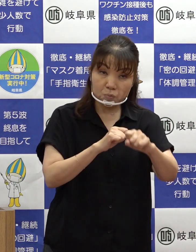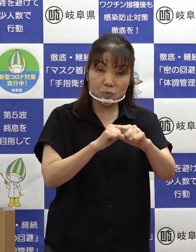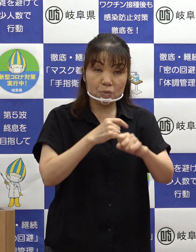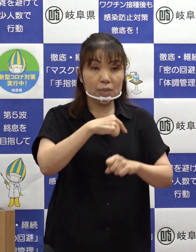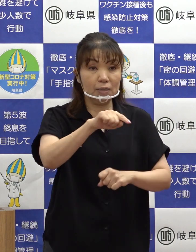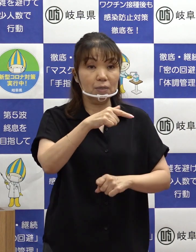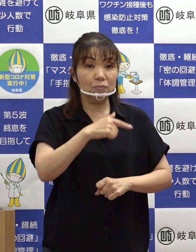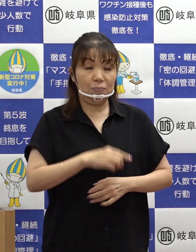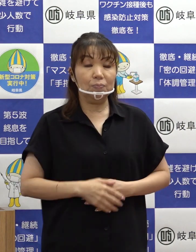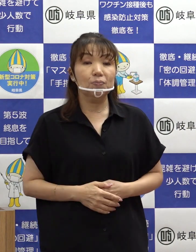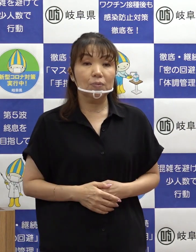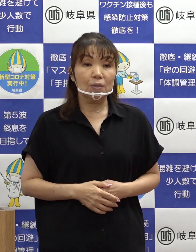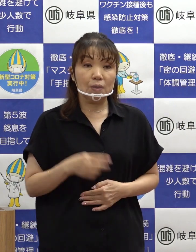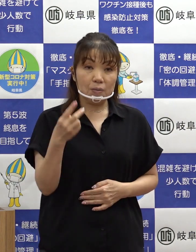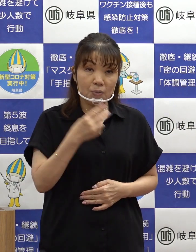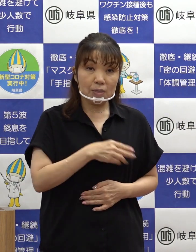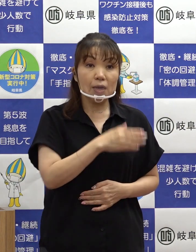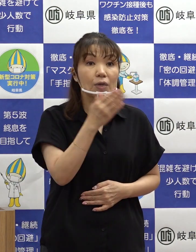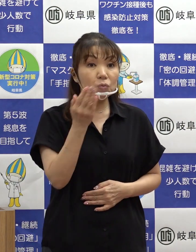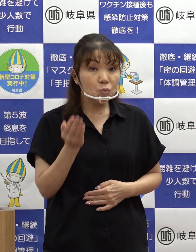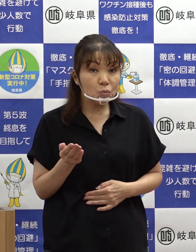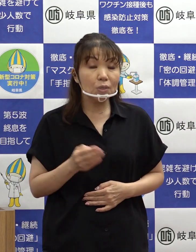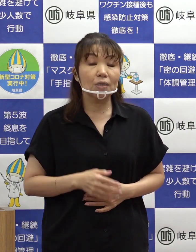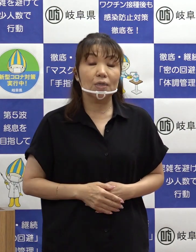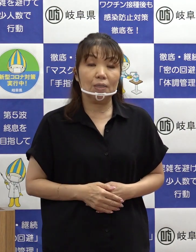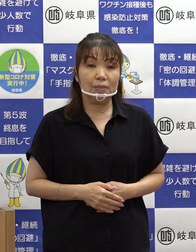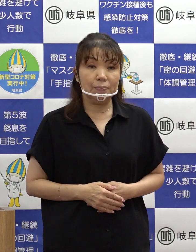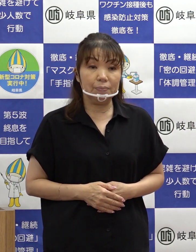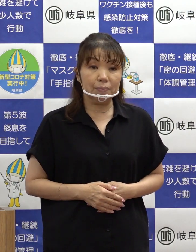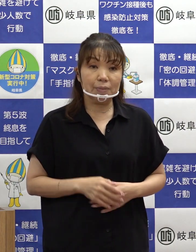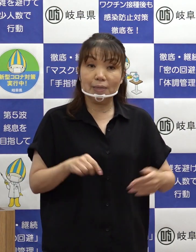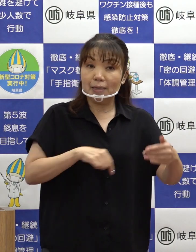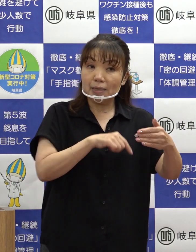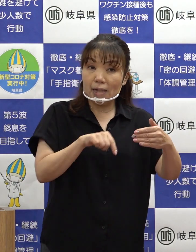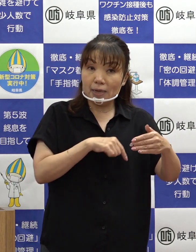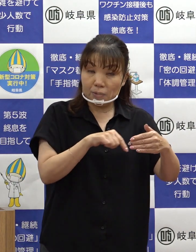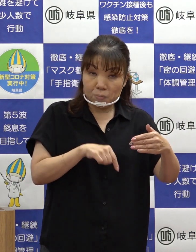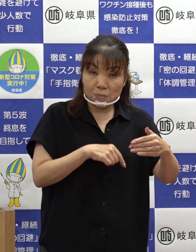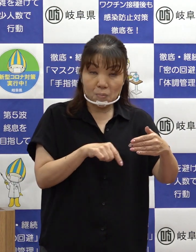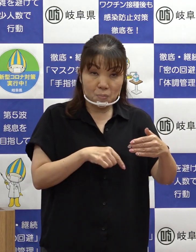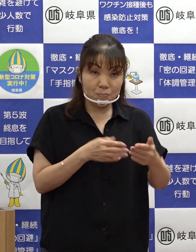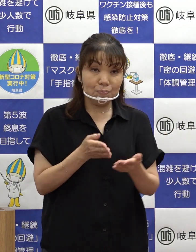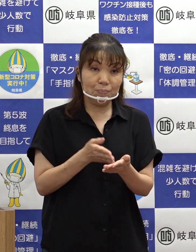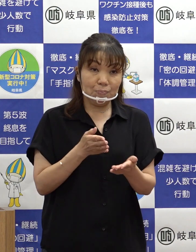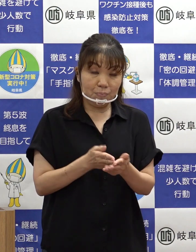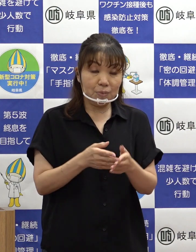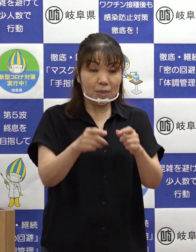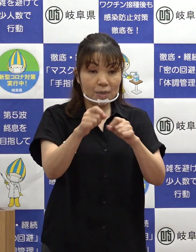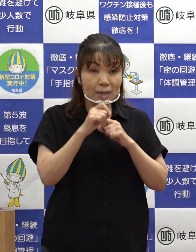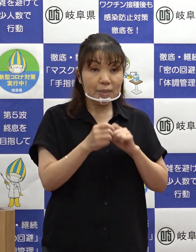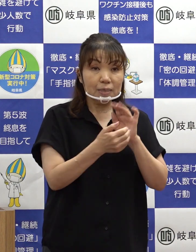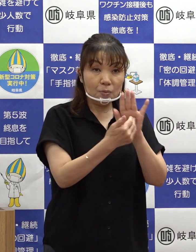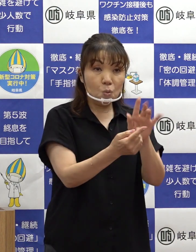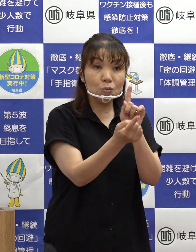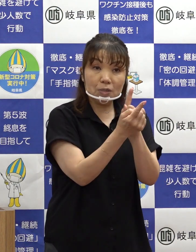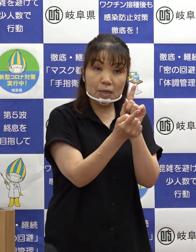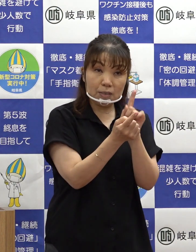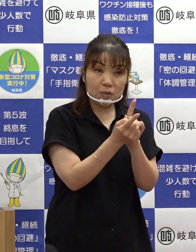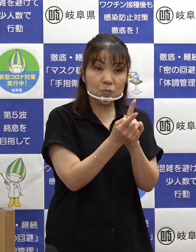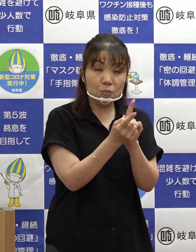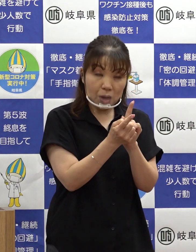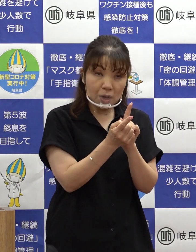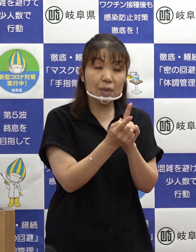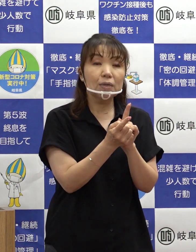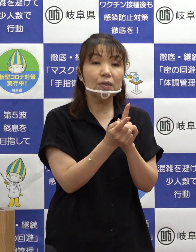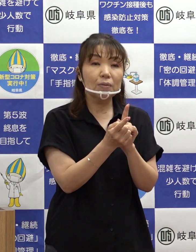ます。で、この2ページ目をご覧いただきますと、概要が書いてございますが、感染防止対策としては、まず、これ